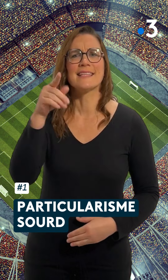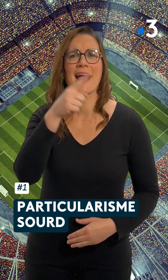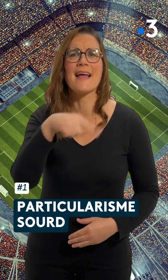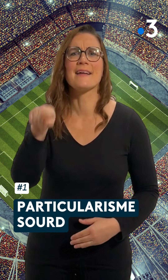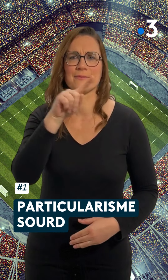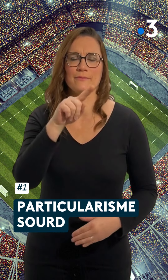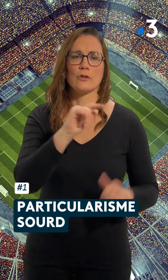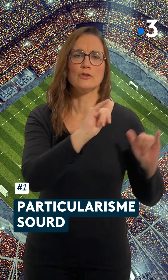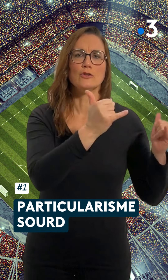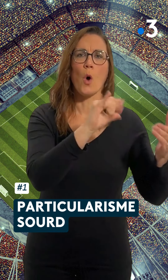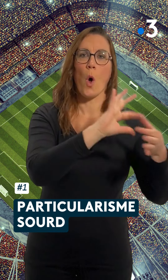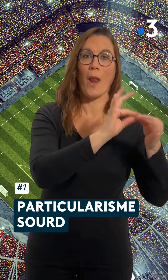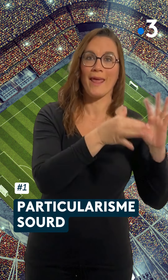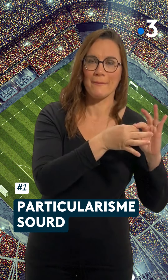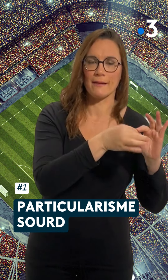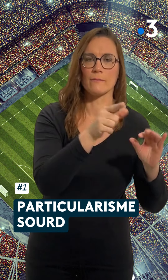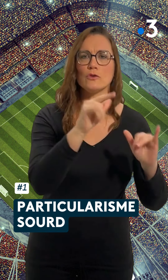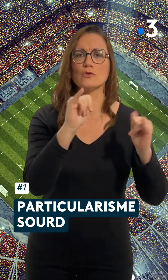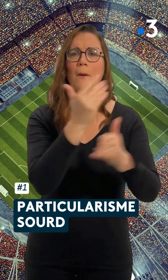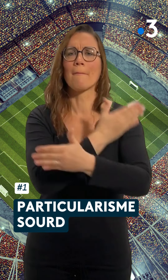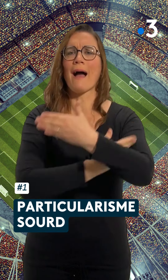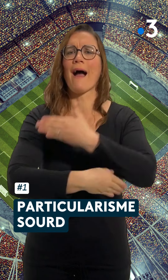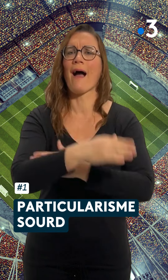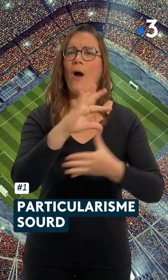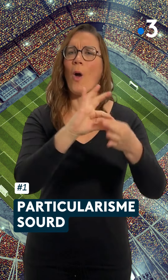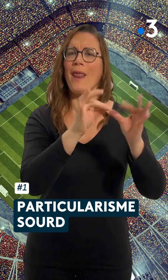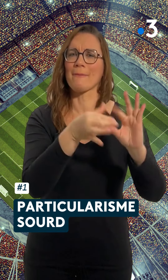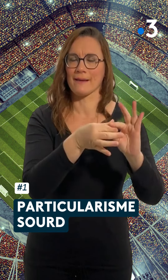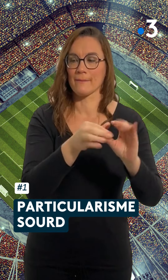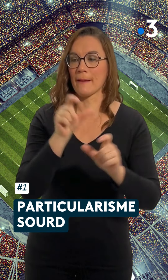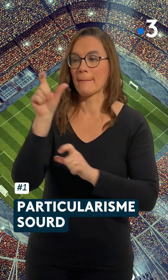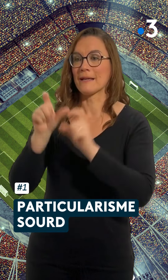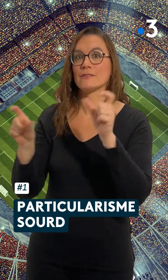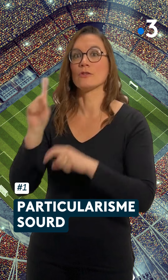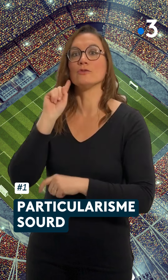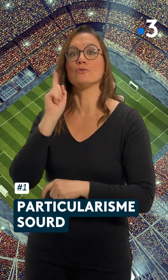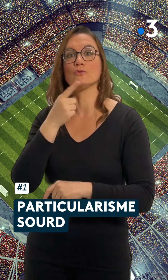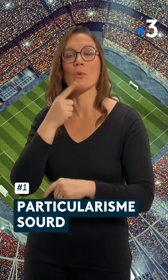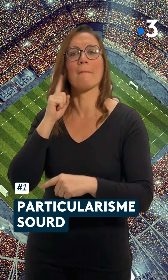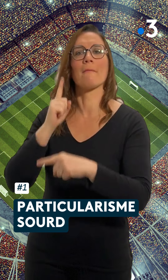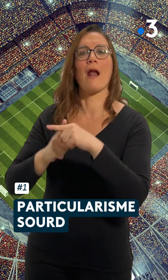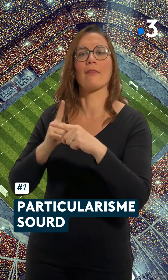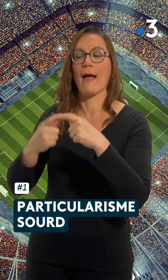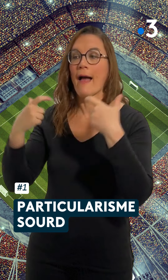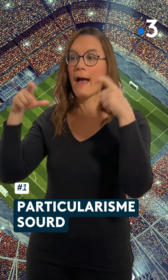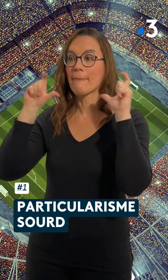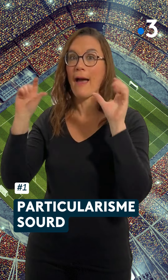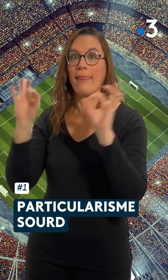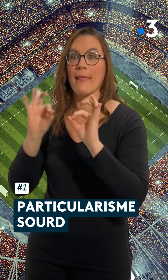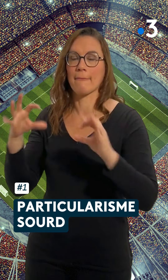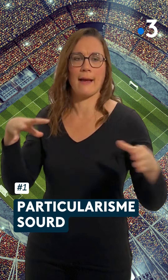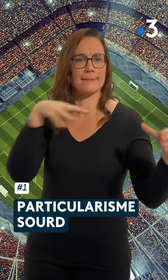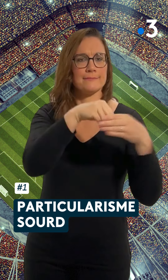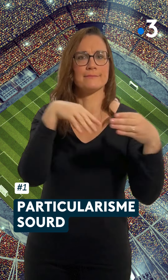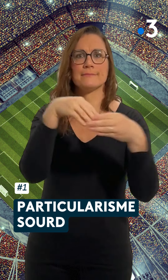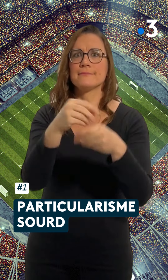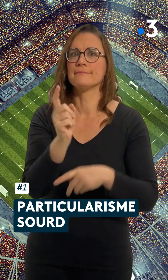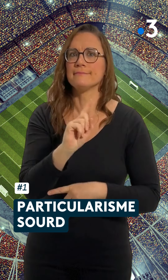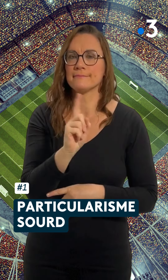Le saviez-vous ? Les sportifs sourds et malentendants qui ne portent pas d'appareil ne participent pas aux